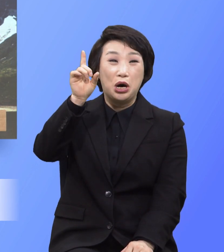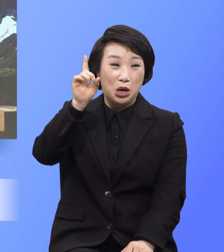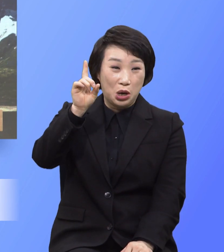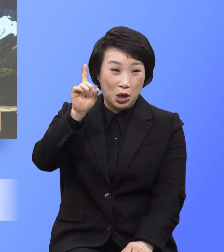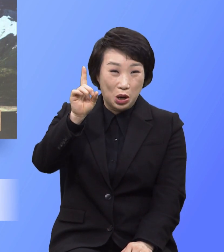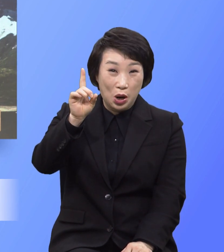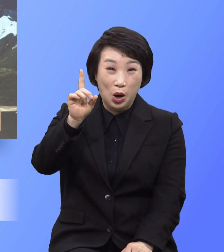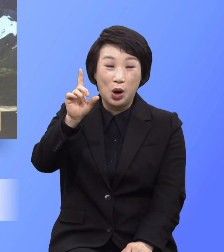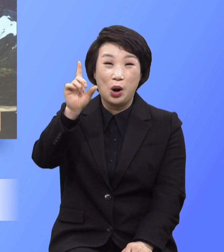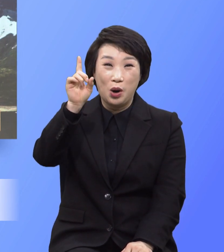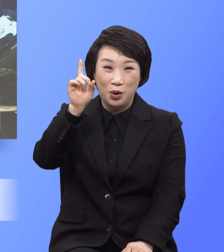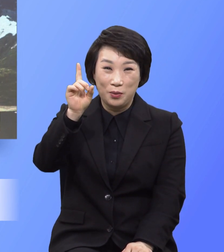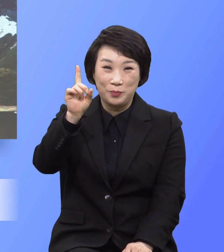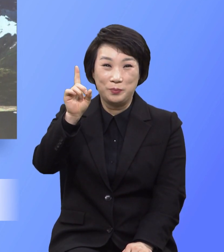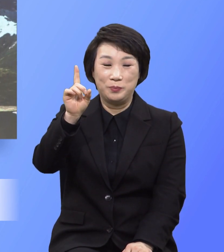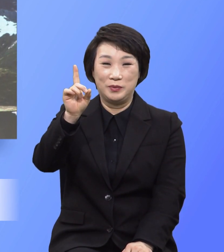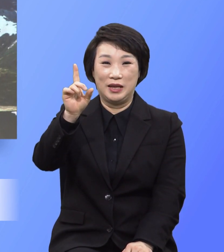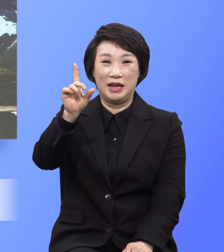밖에는